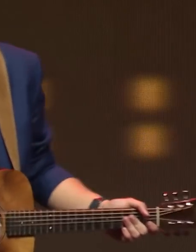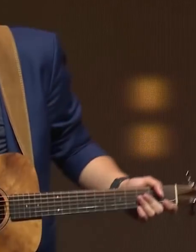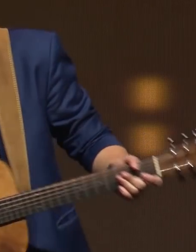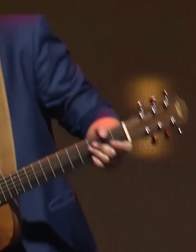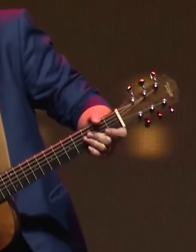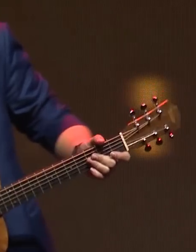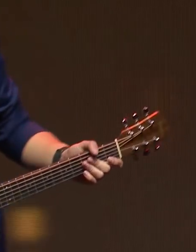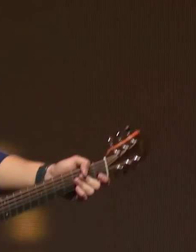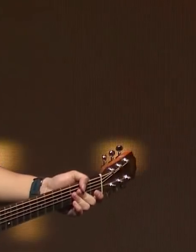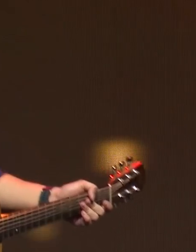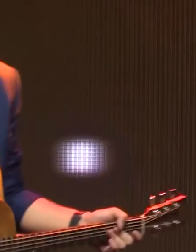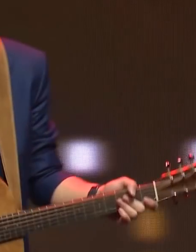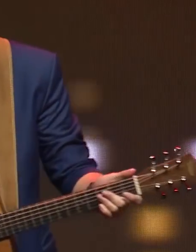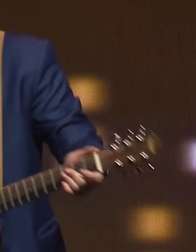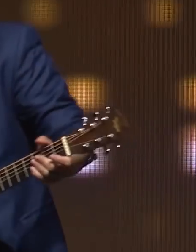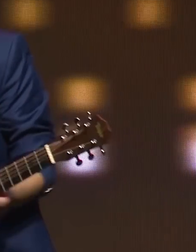mari bersama,